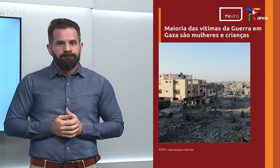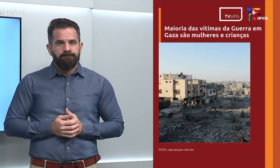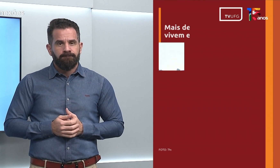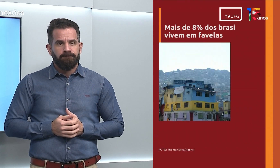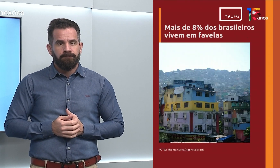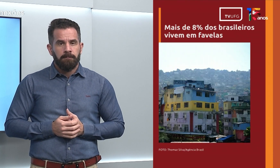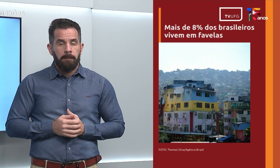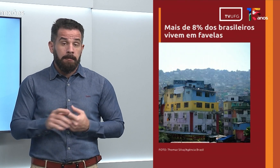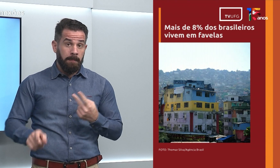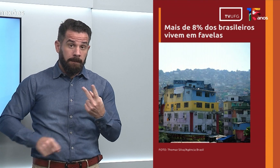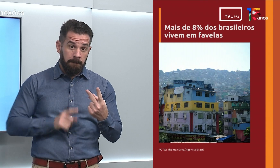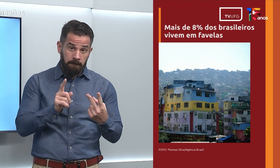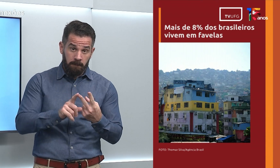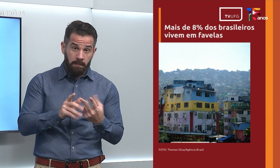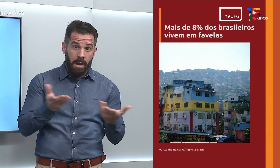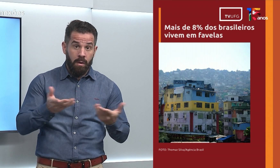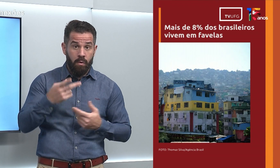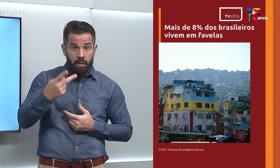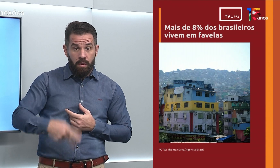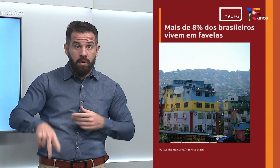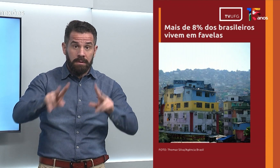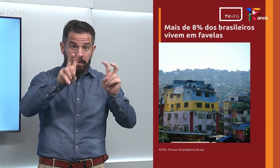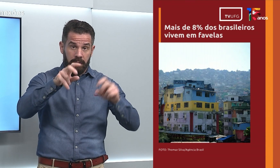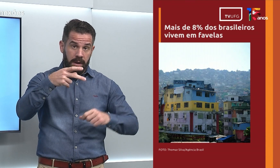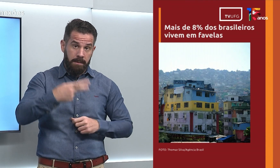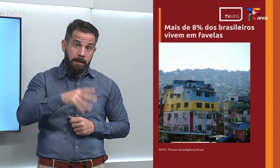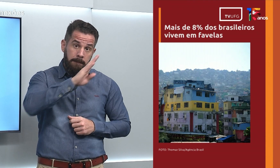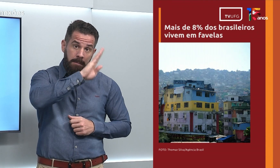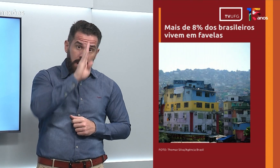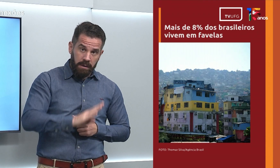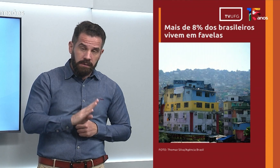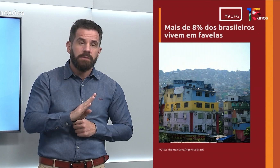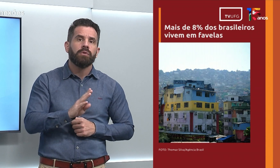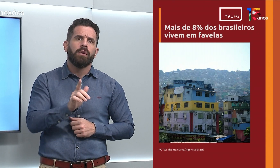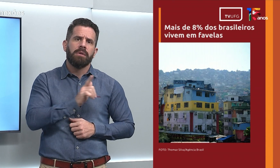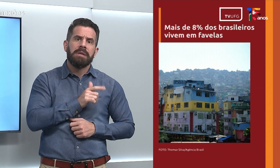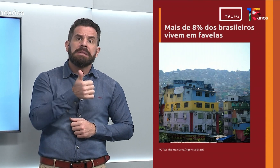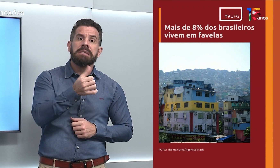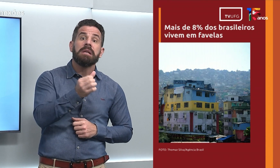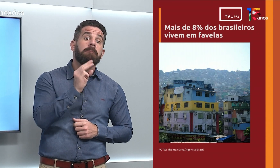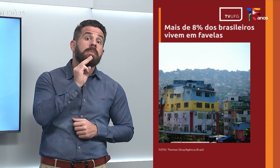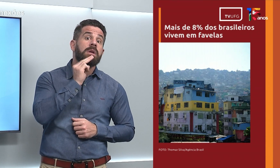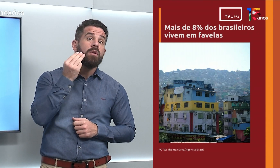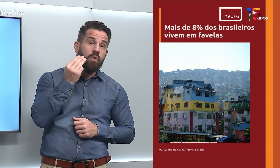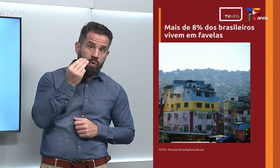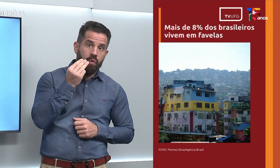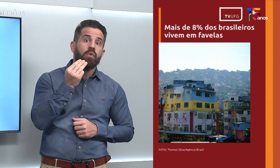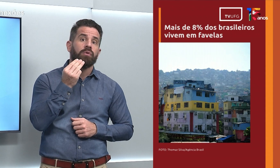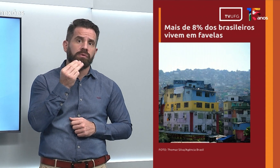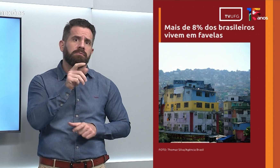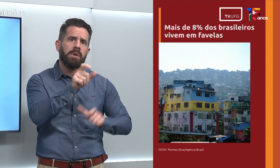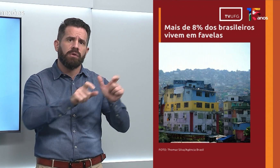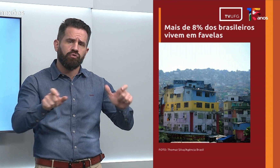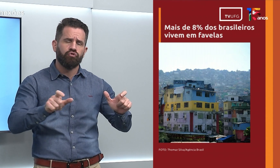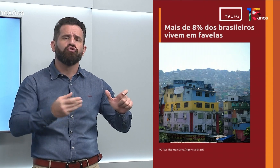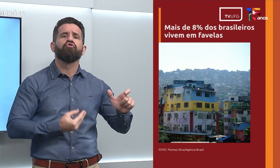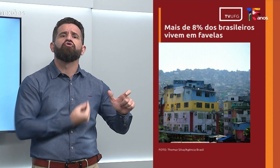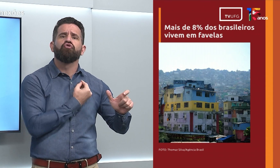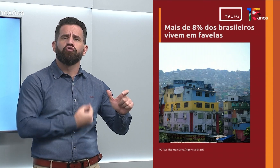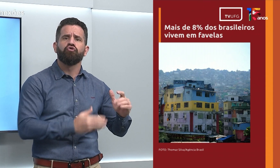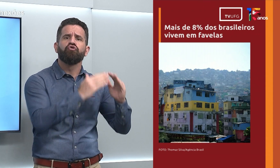E agora falando sobre o contexto nacional, mais de 16 milhões de pessoas viviam em favelas no Brasil no ano